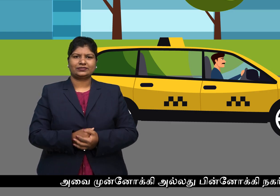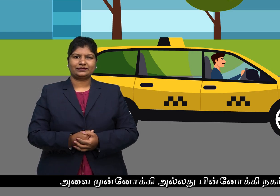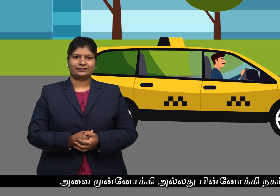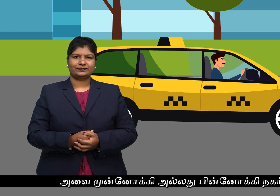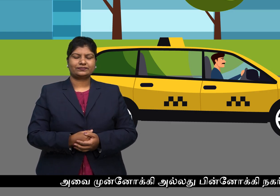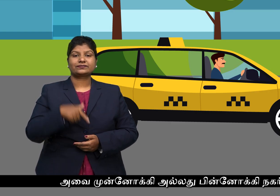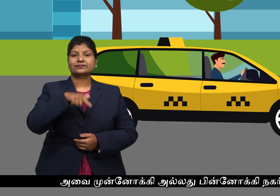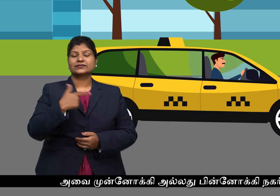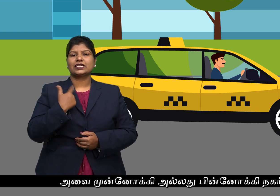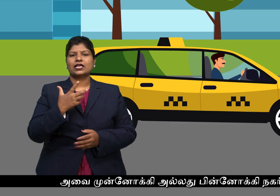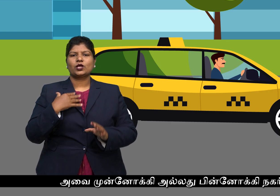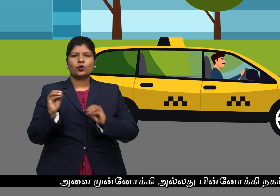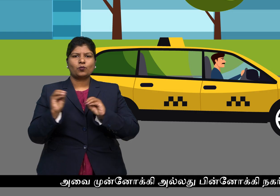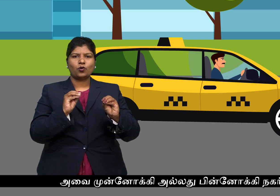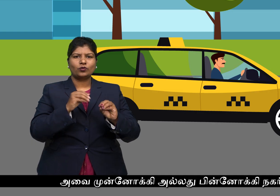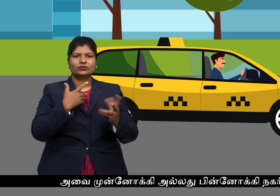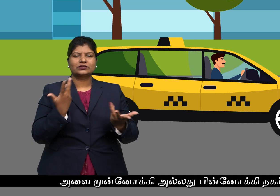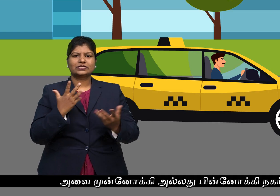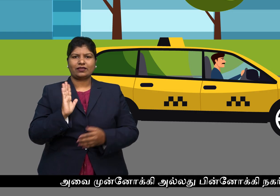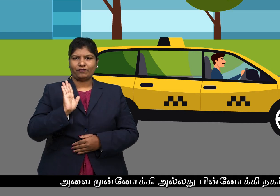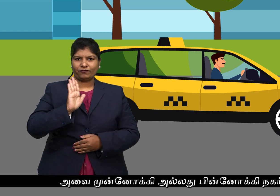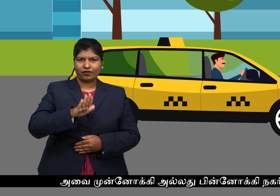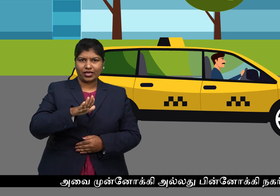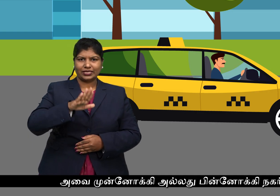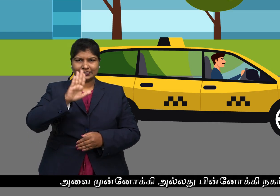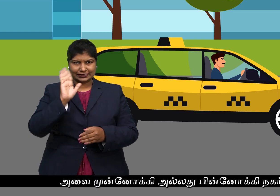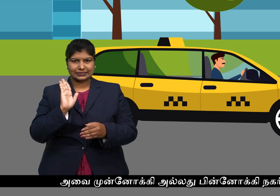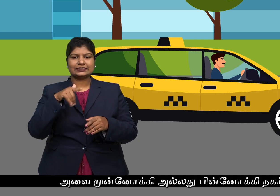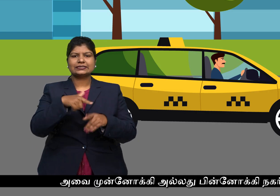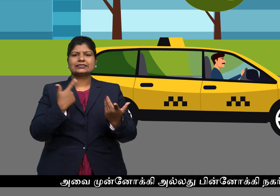அவை முன்னோக்கி அல்லது பின்னோக்கி நகர்கின்றன